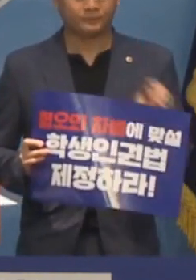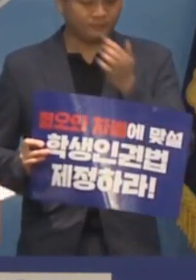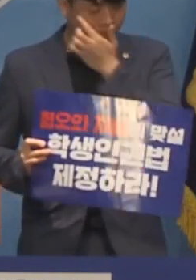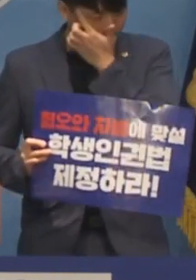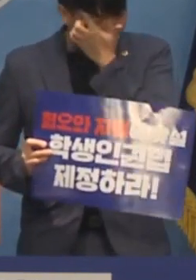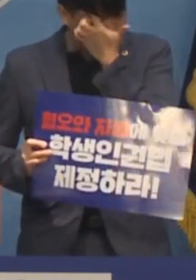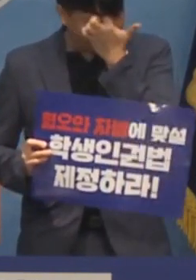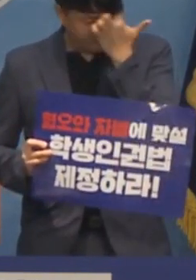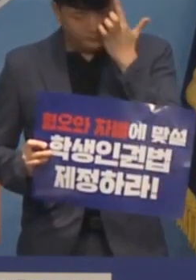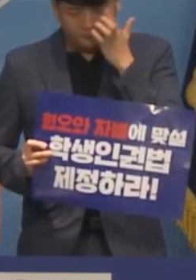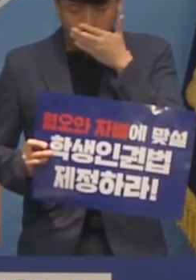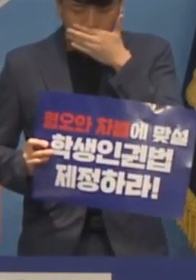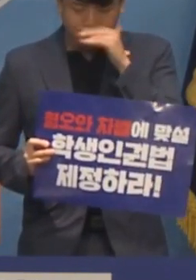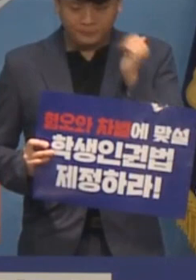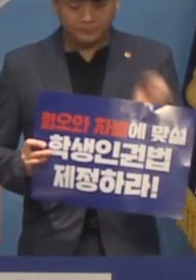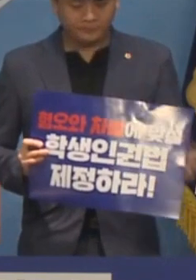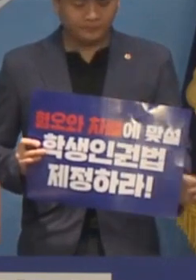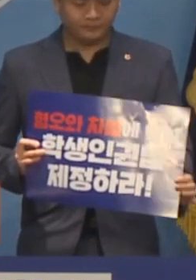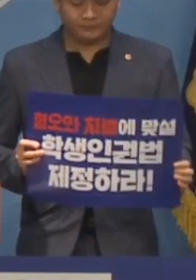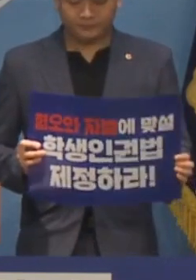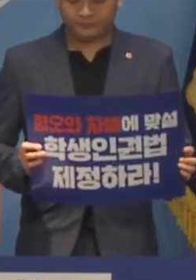하겠습니다.